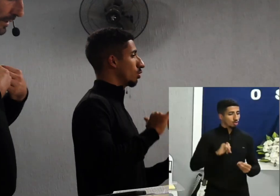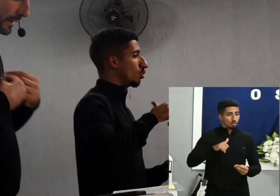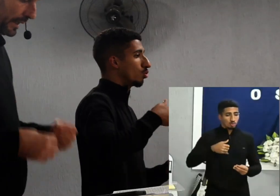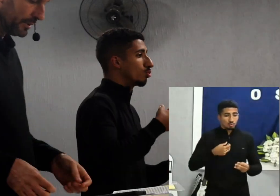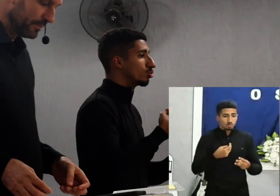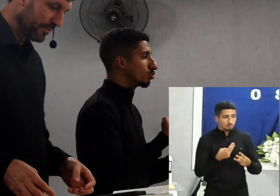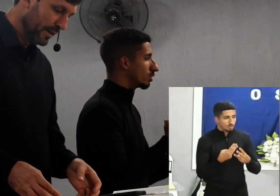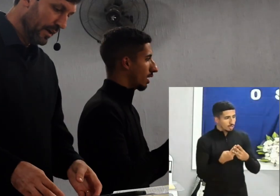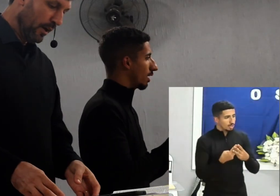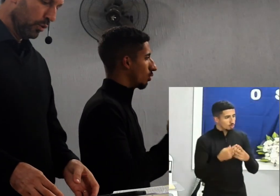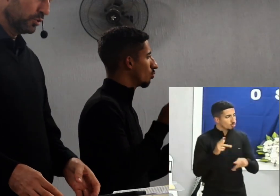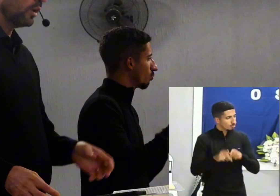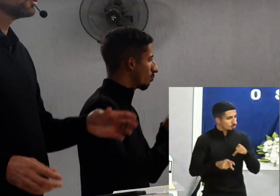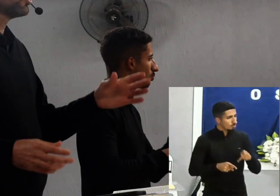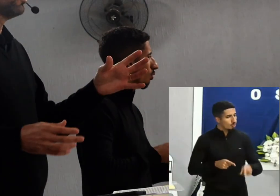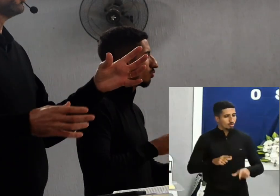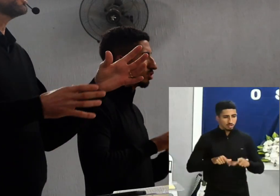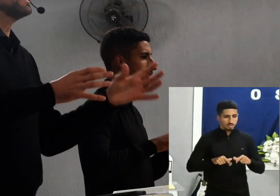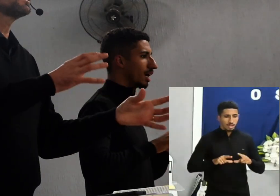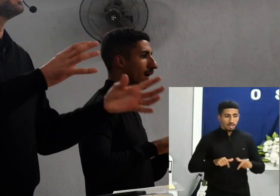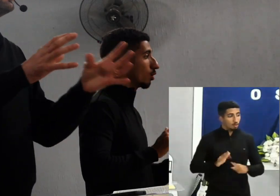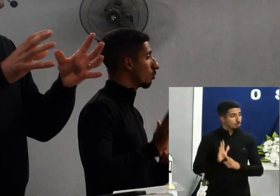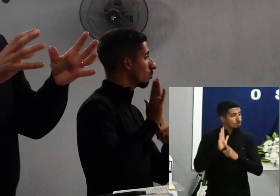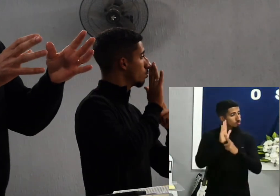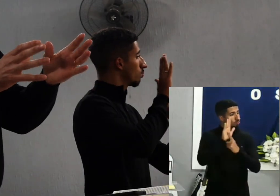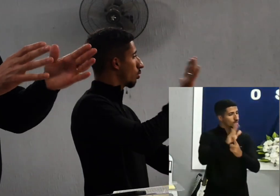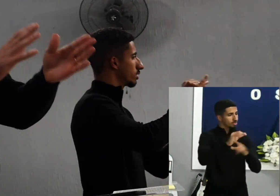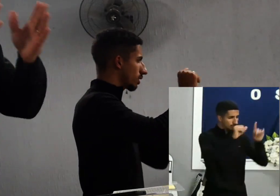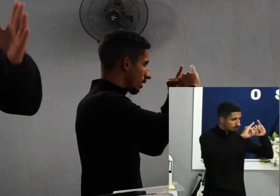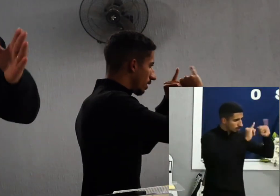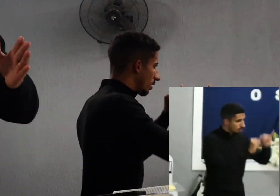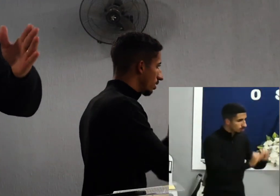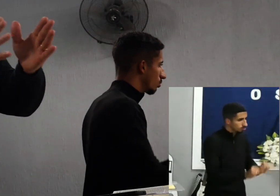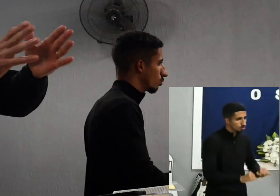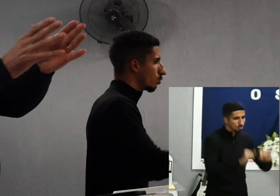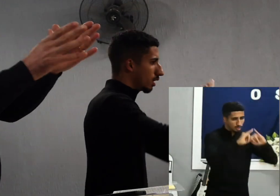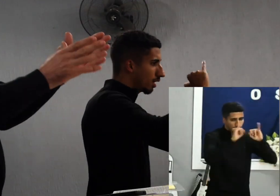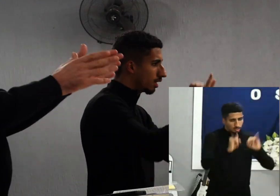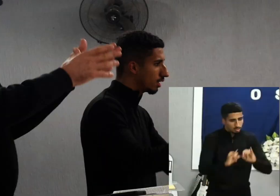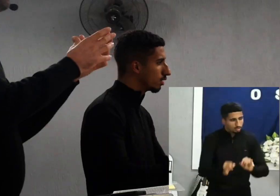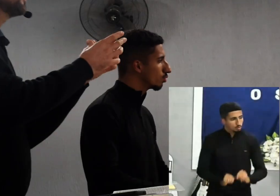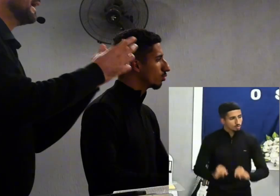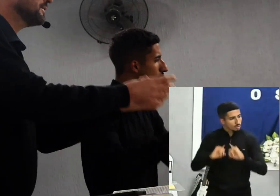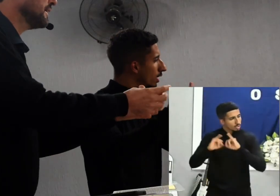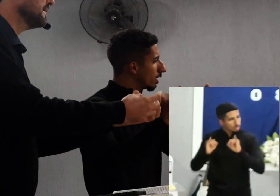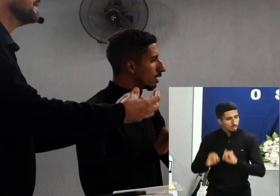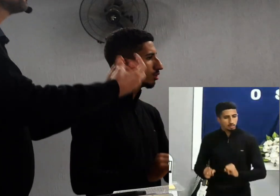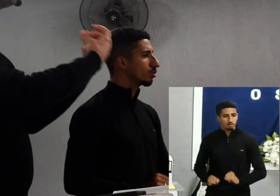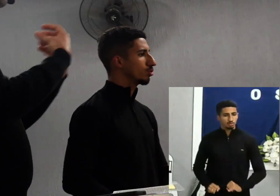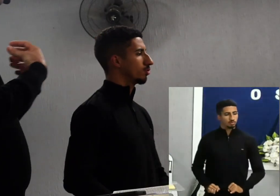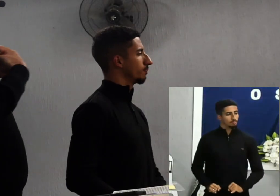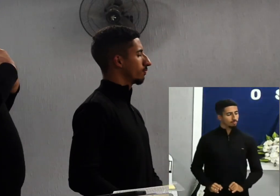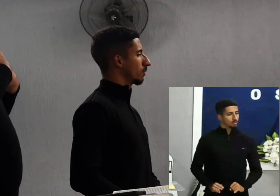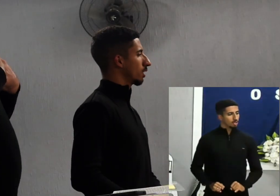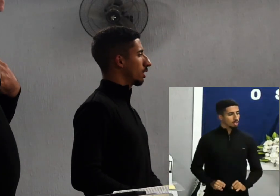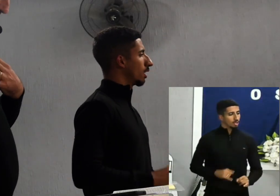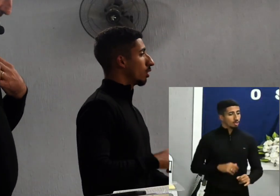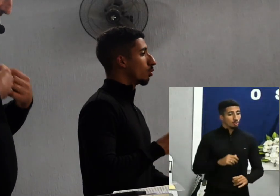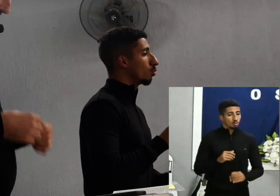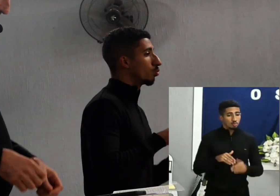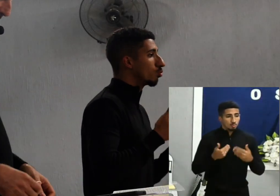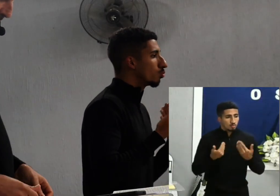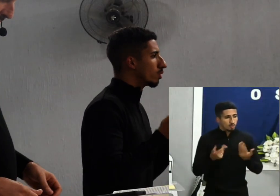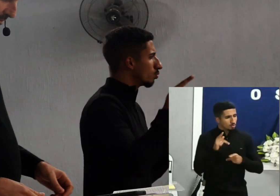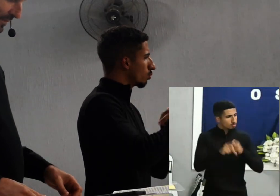da humanidade. Os dois grupos exigem, cada um exigindo que Deus haja da sua maneira.